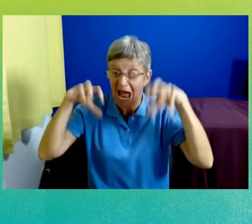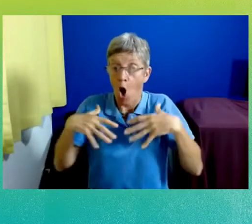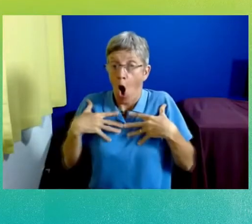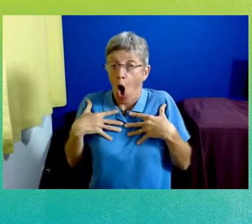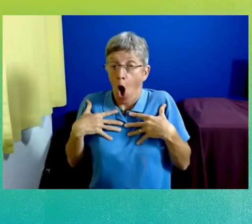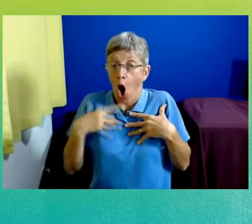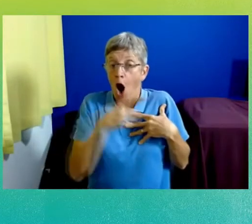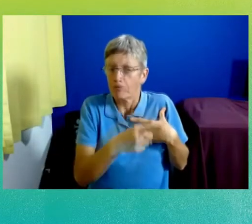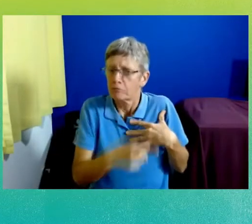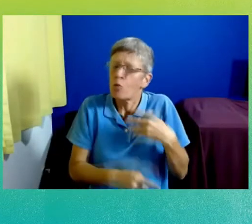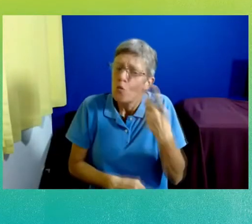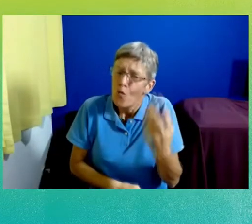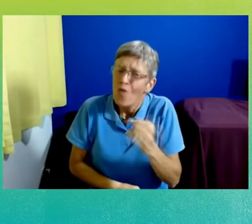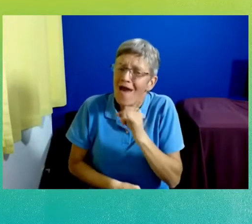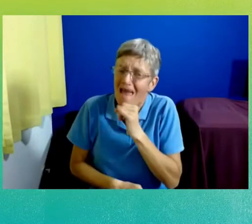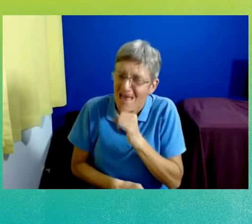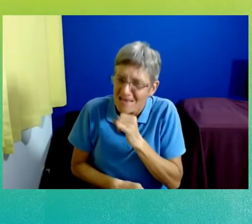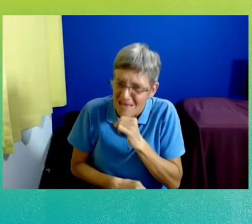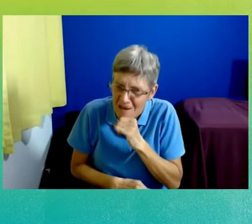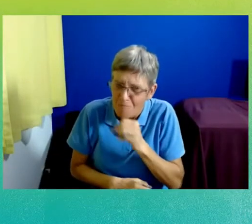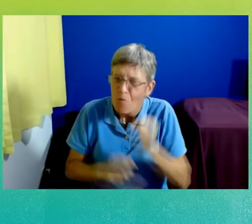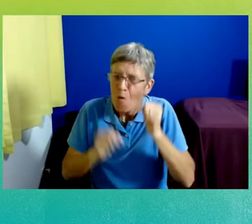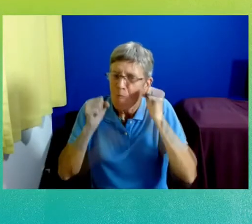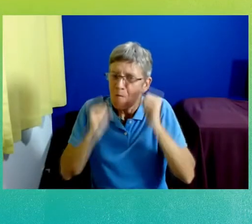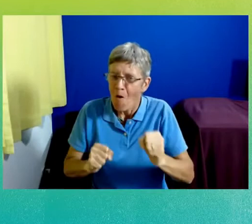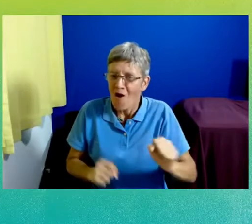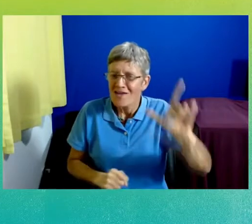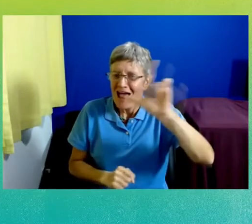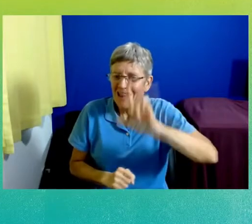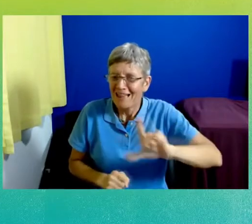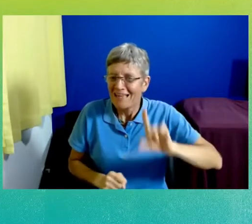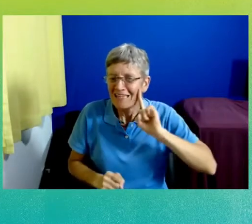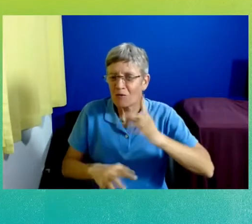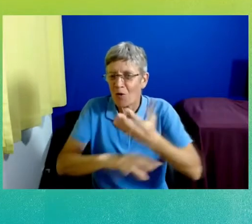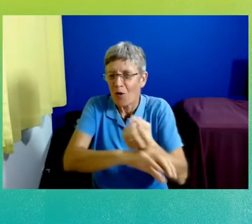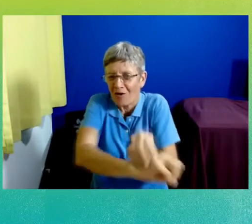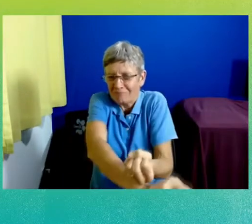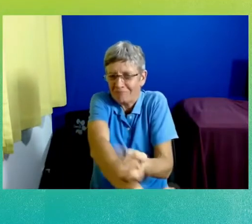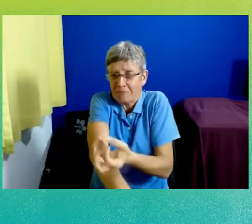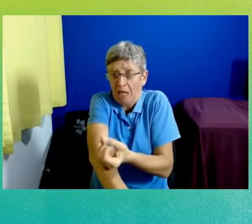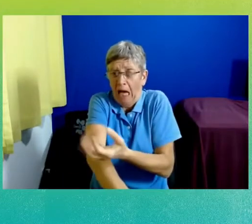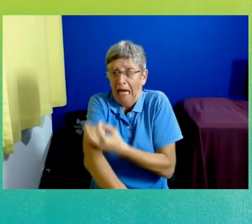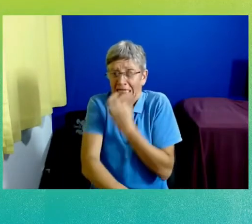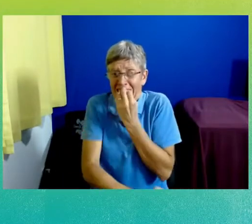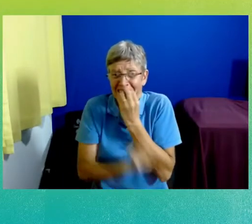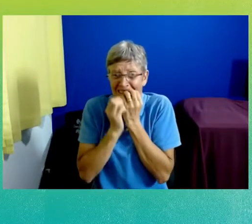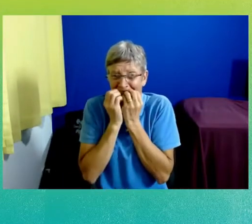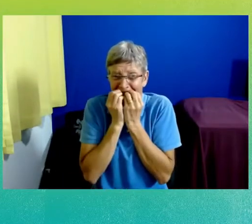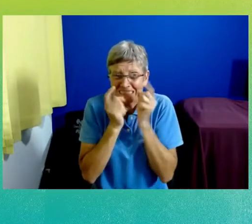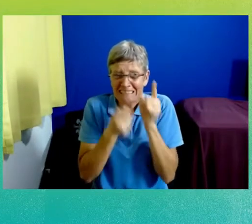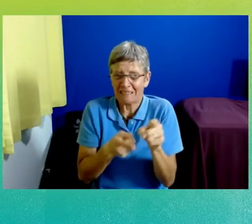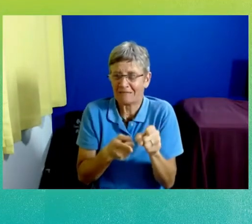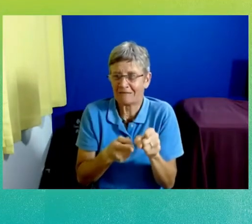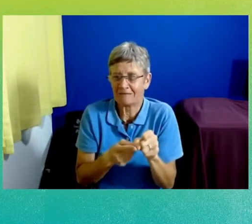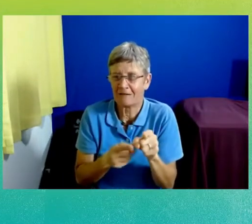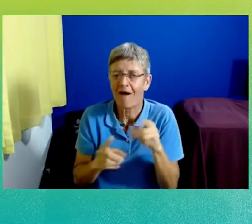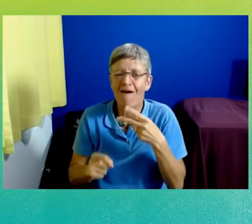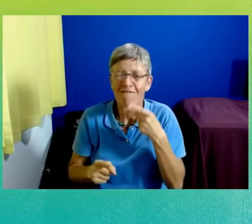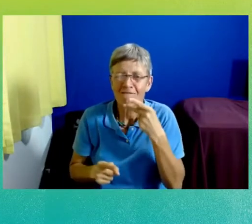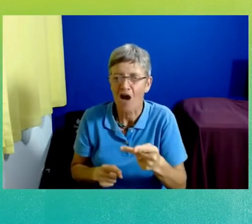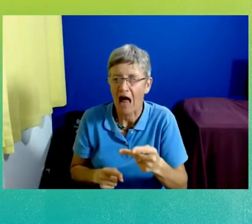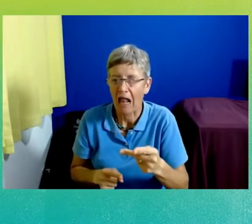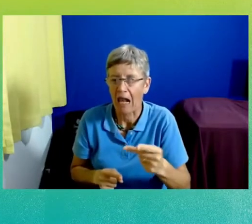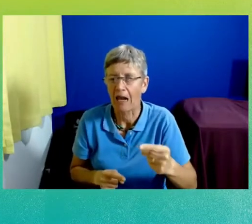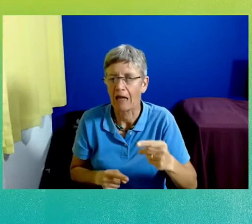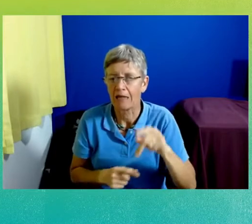sobre fantasmas, de terror, que é uma história que ele conta da literatura. É muito emocionante, a